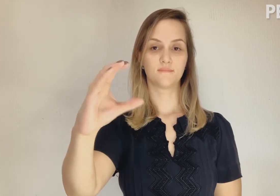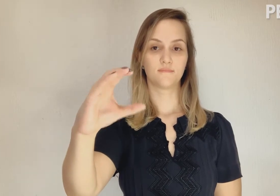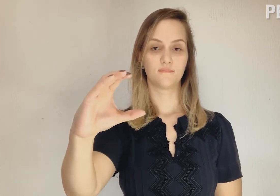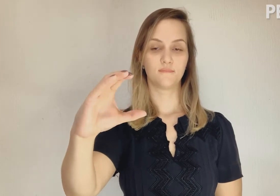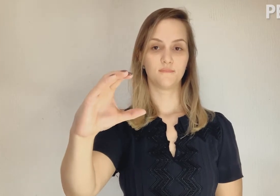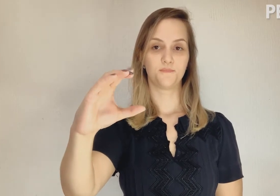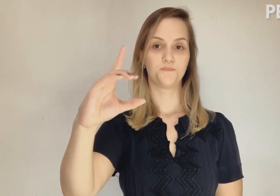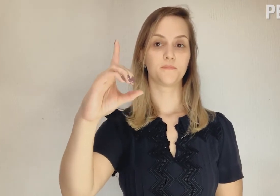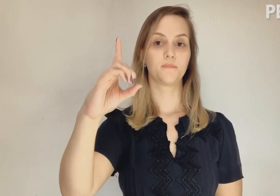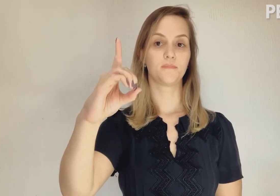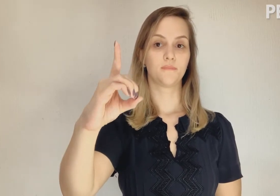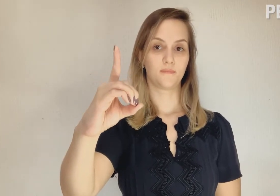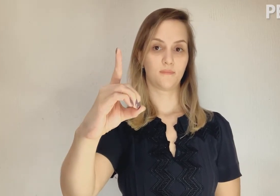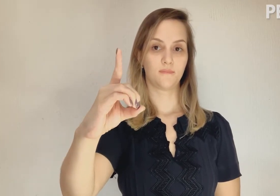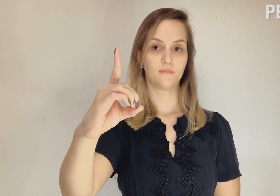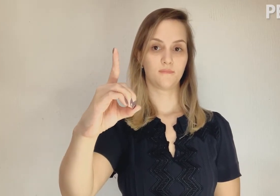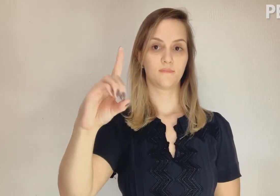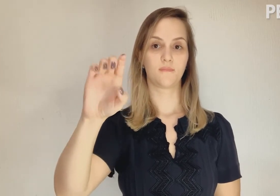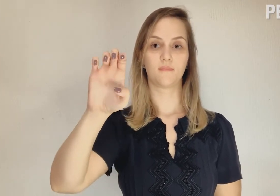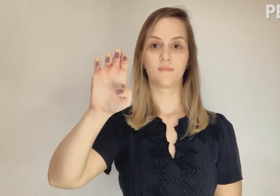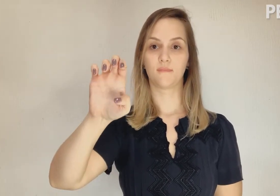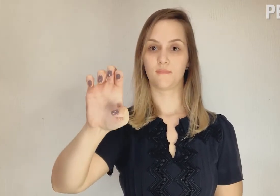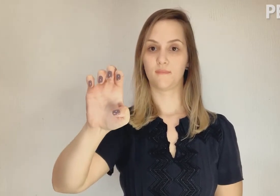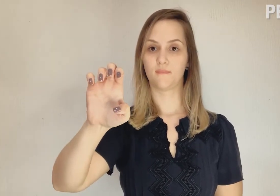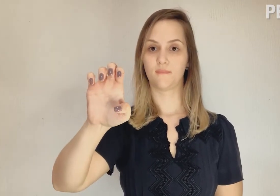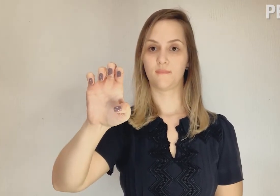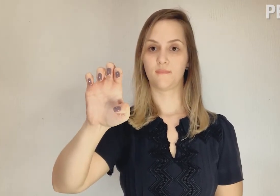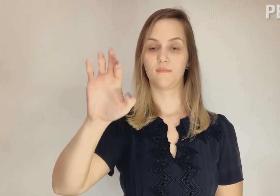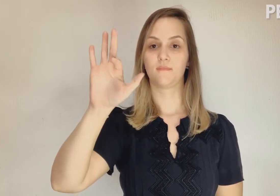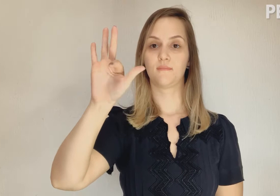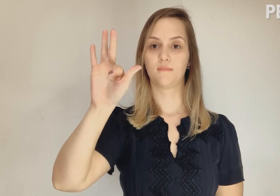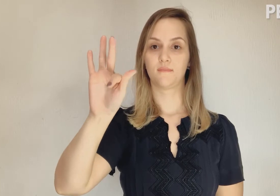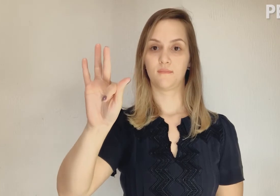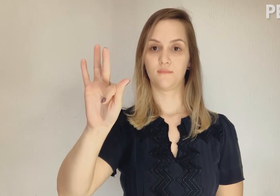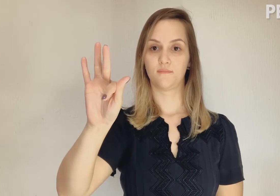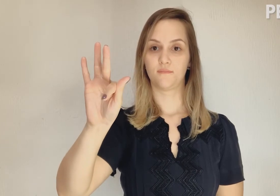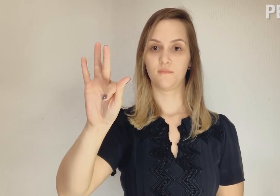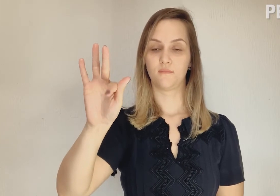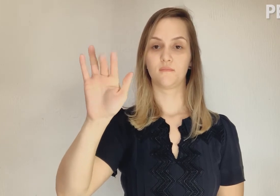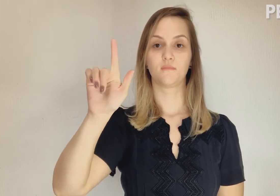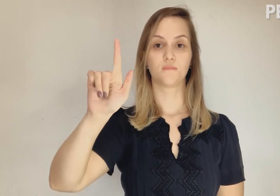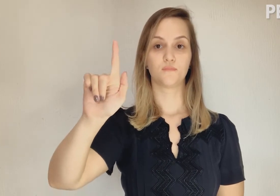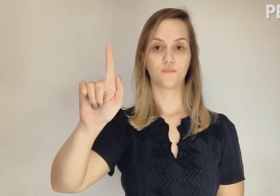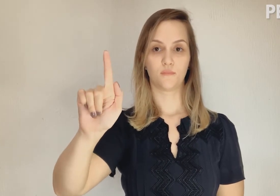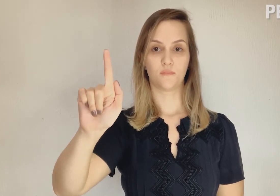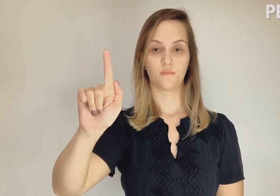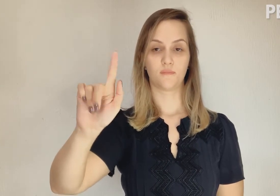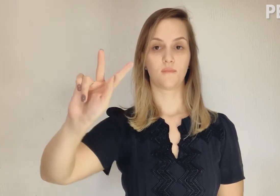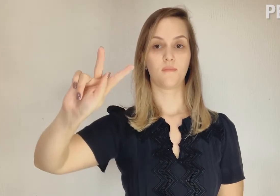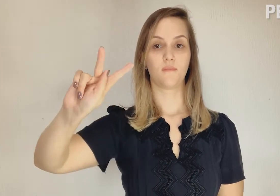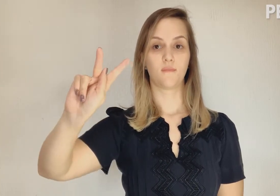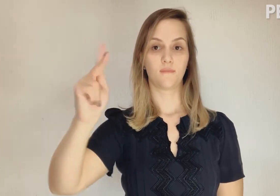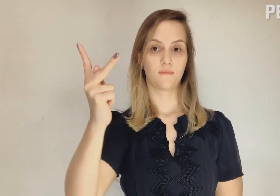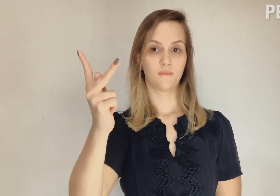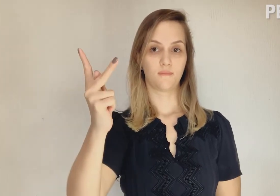C cedilha, D, E, F, G,